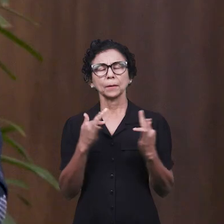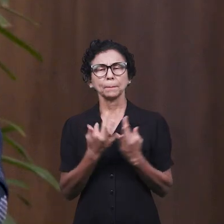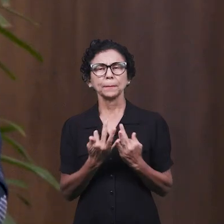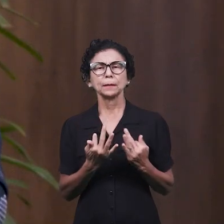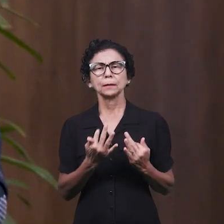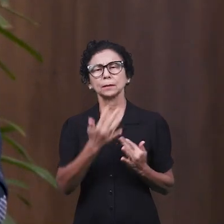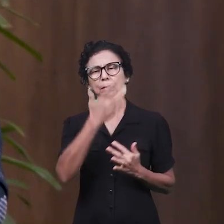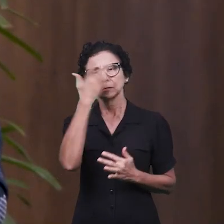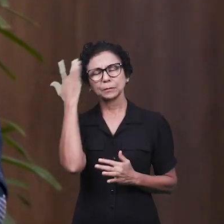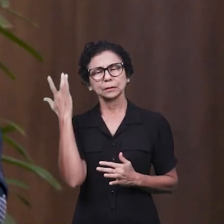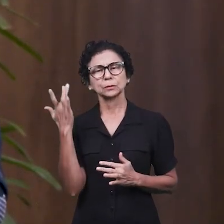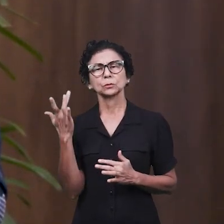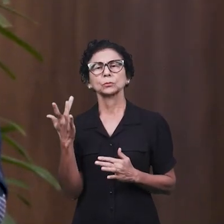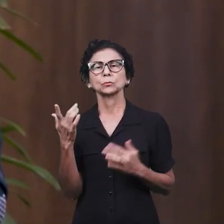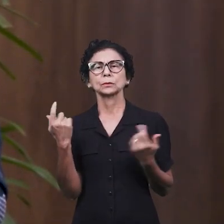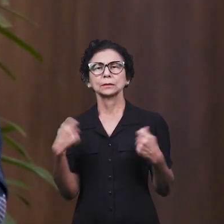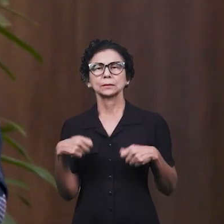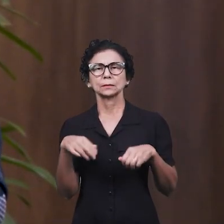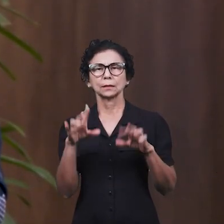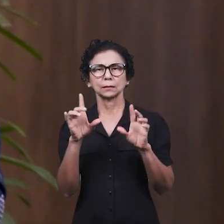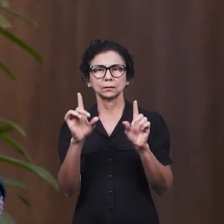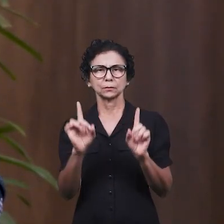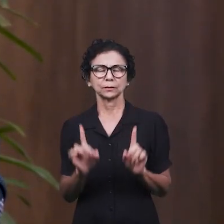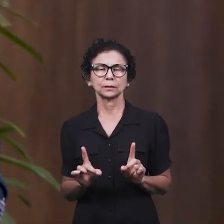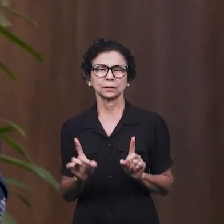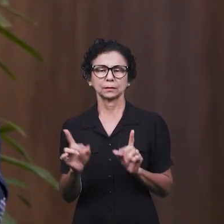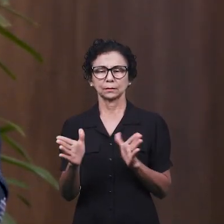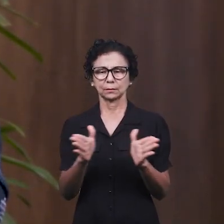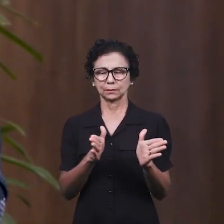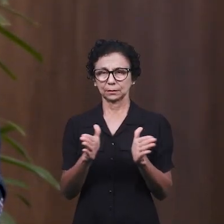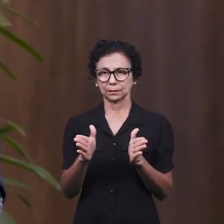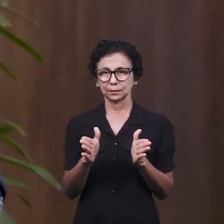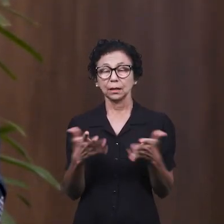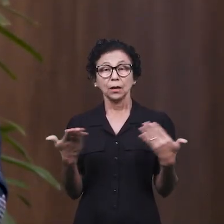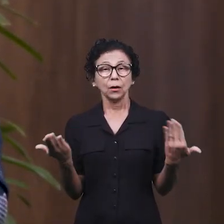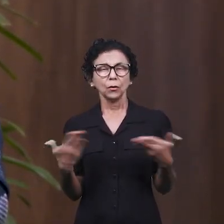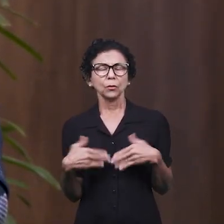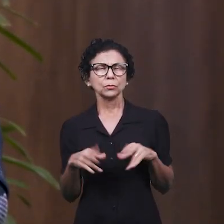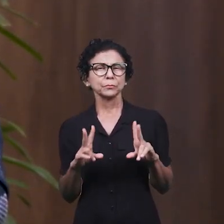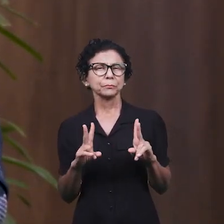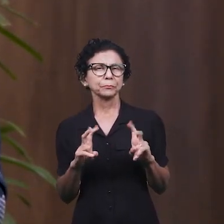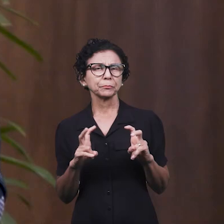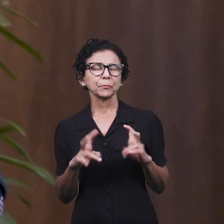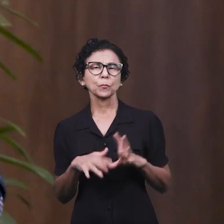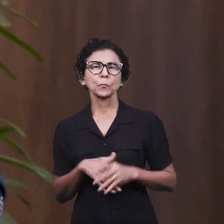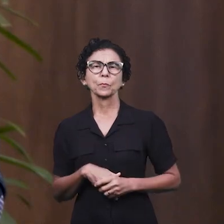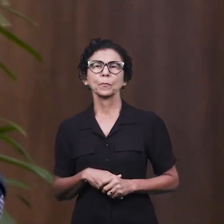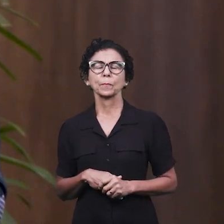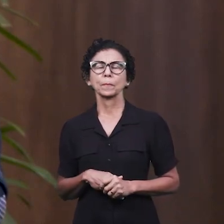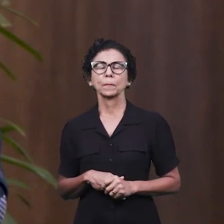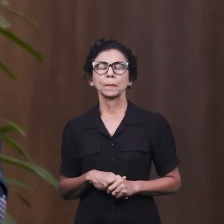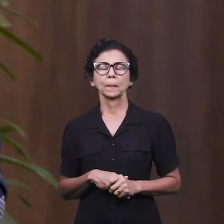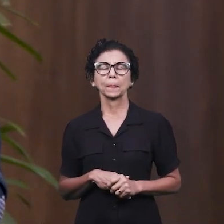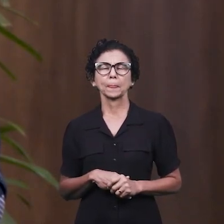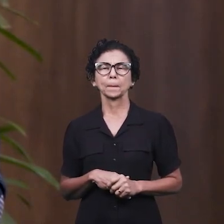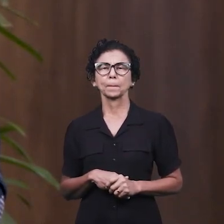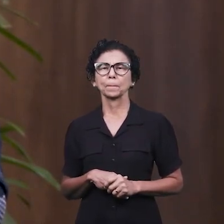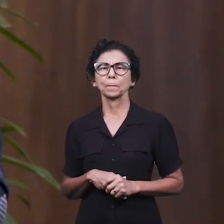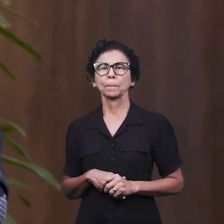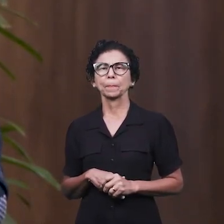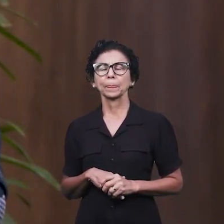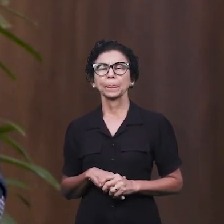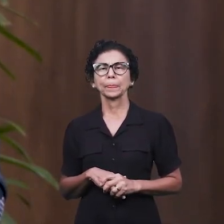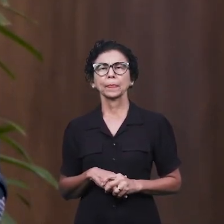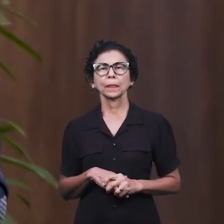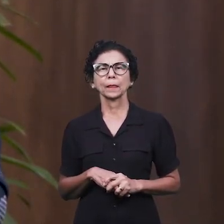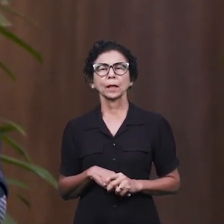alguma necessidade de acessibilidade. Hoje, nosso tema será a importância da